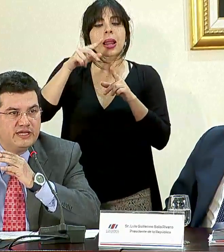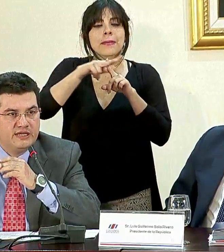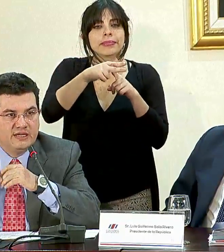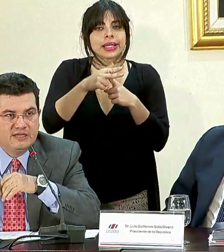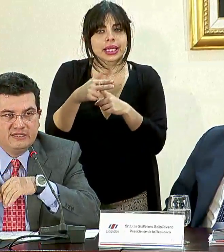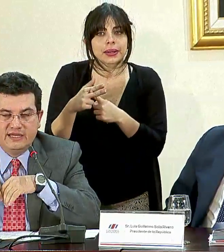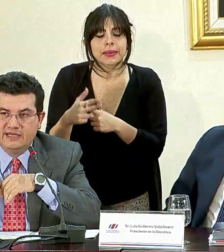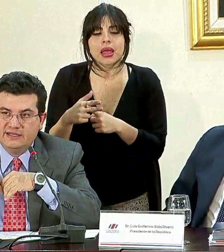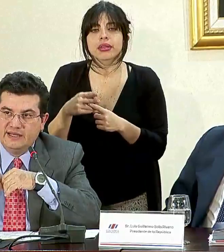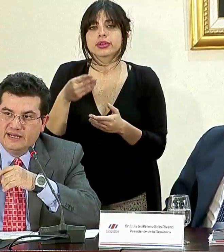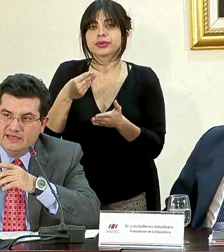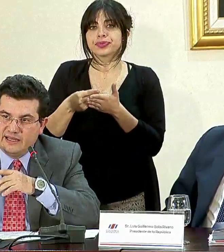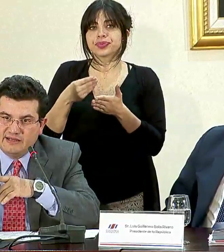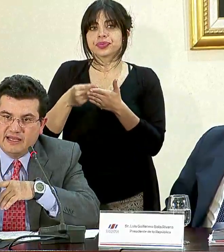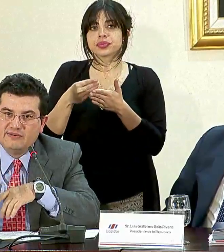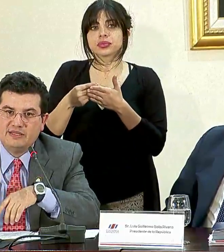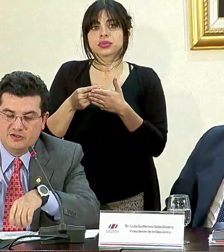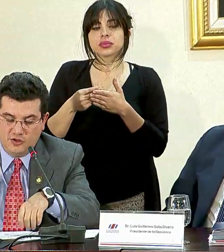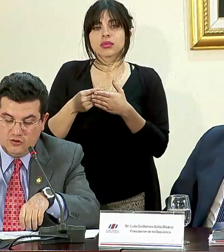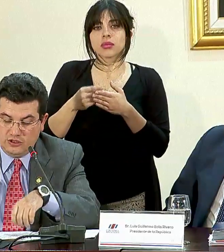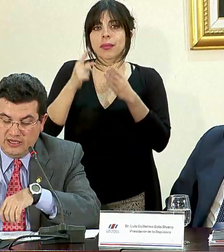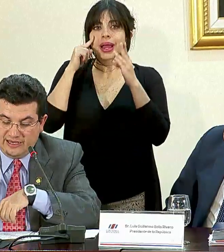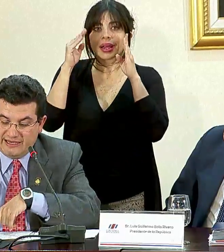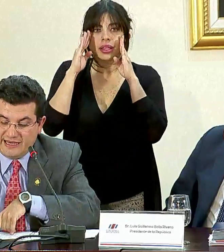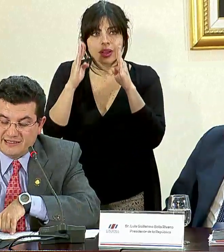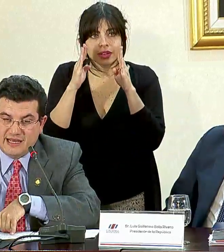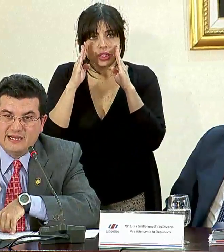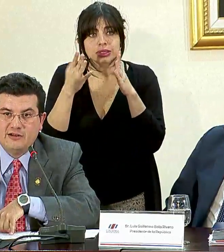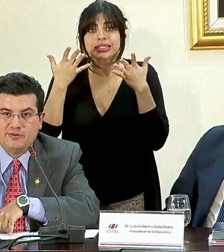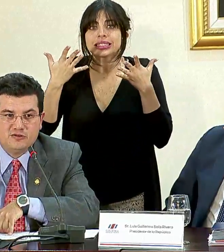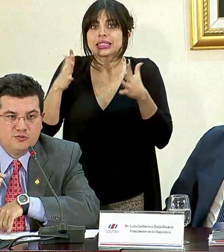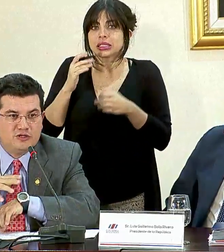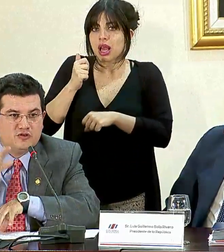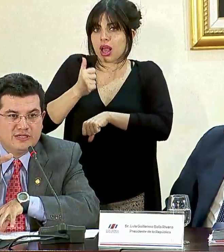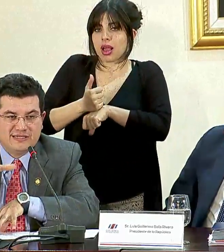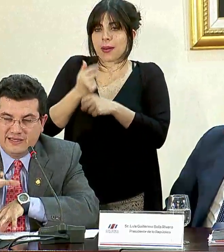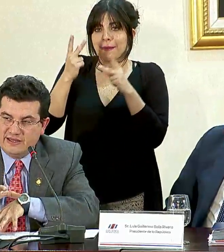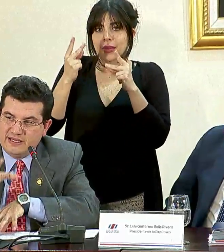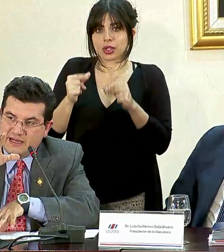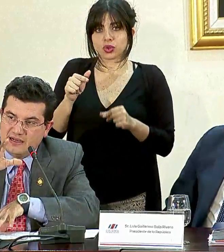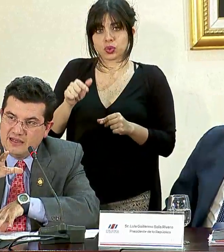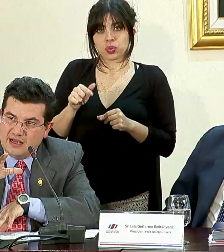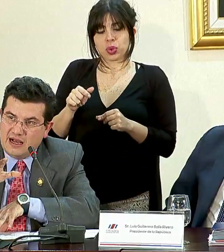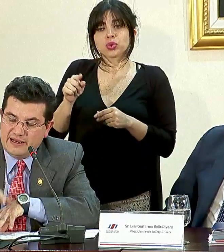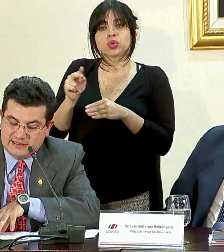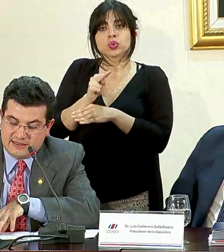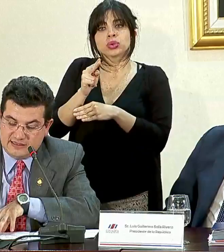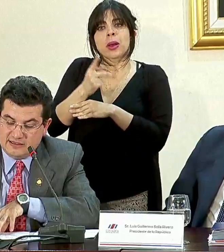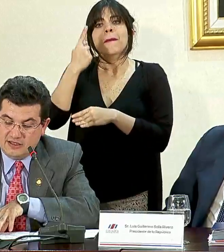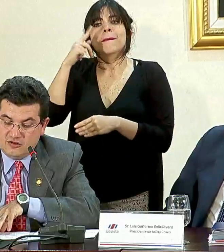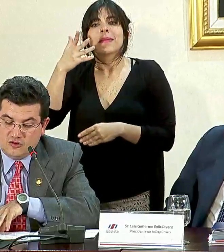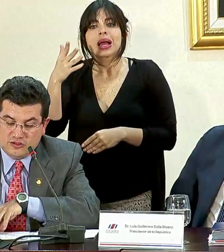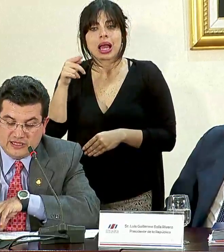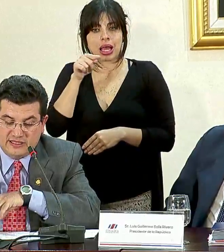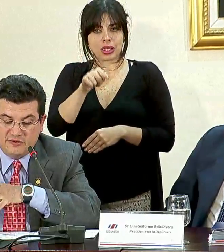recursos de intervención que ya están en el presupuesto, que se dedican a